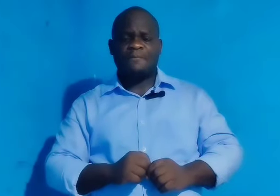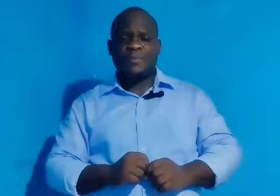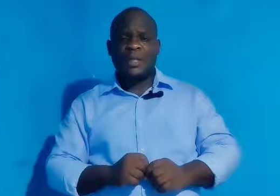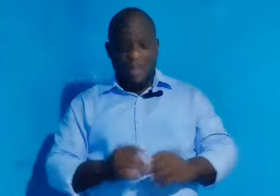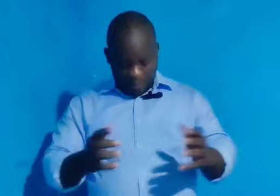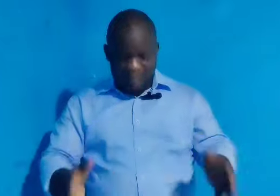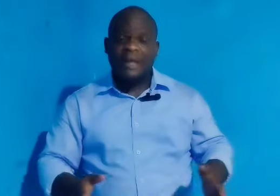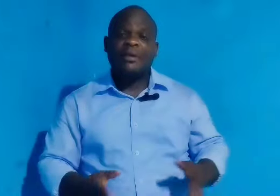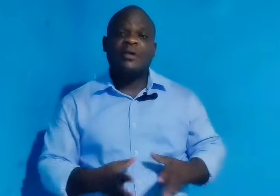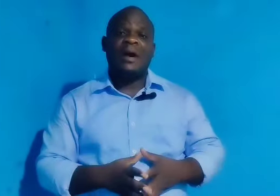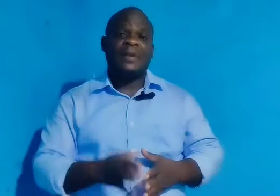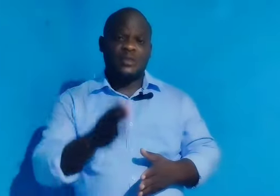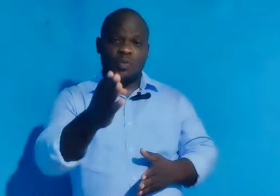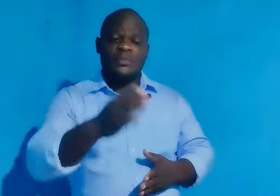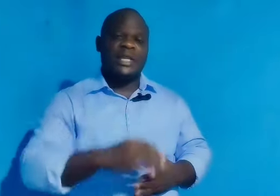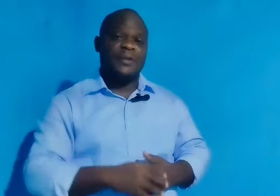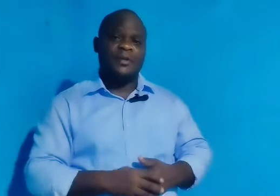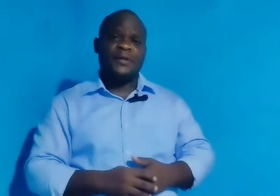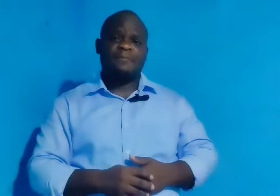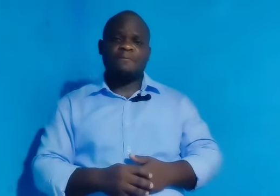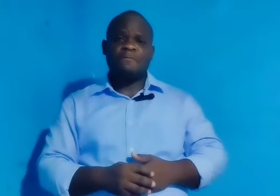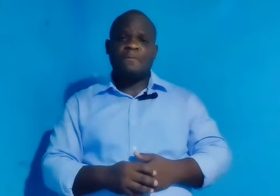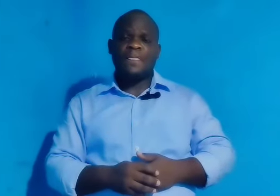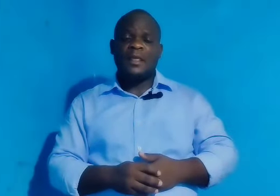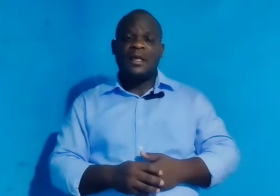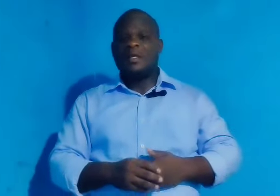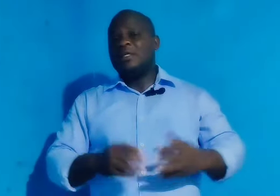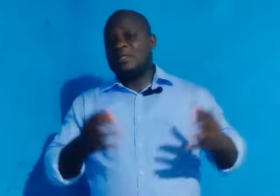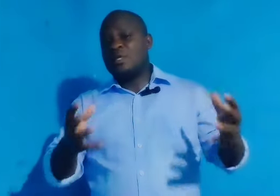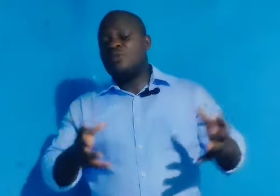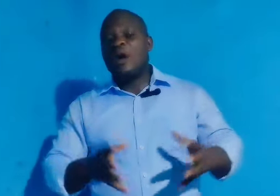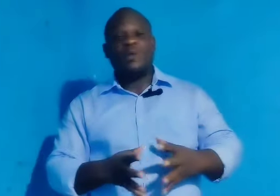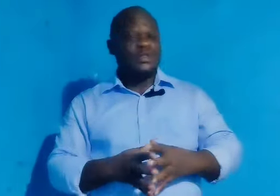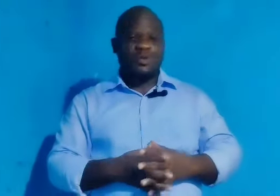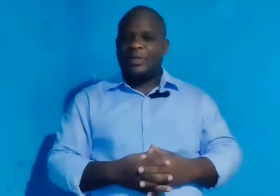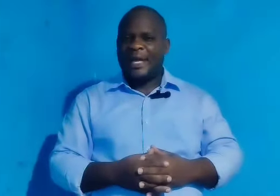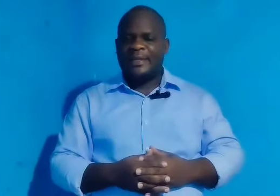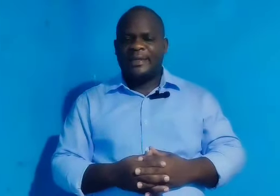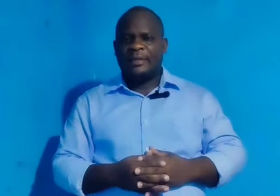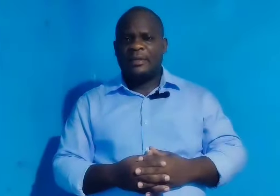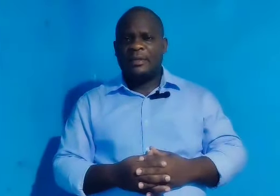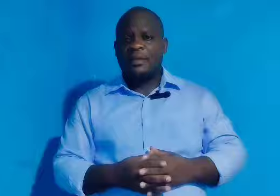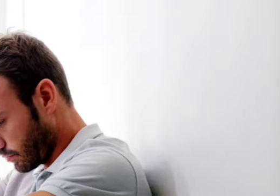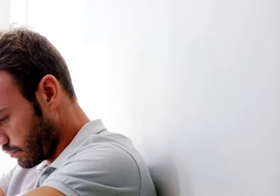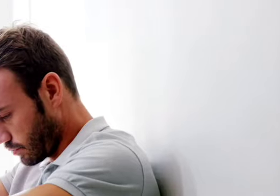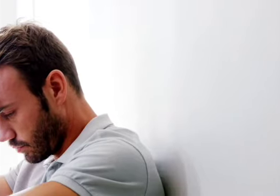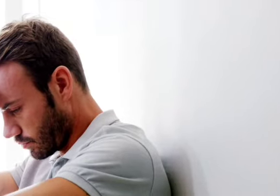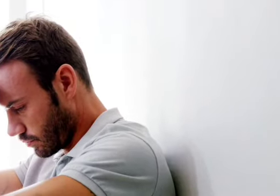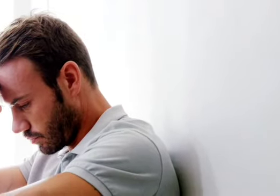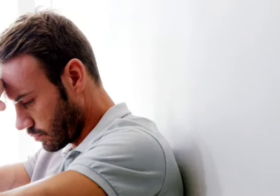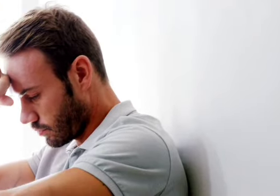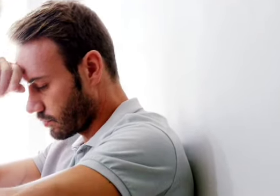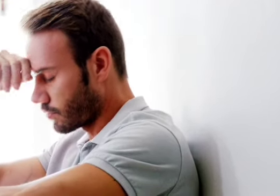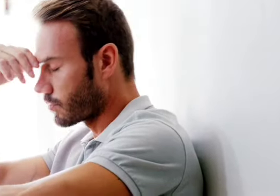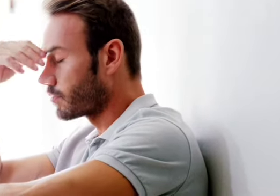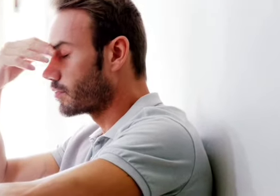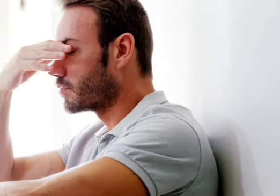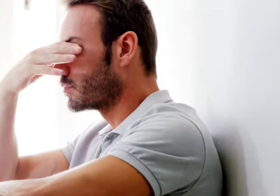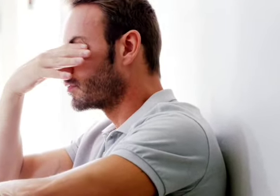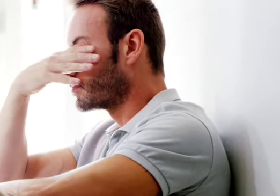Mimi lao niko hapa na zungumza na wewe Sinjajua ulanchukuliaje Natengeneza content Na